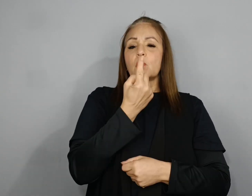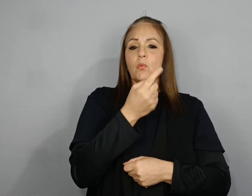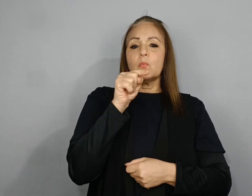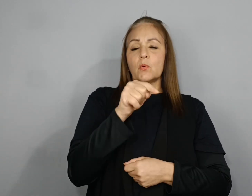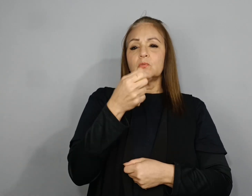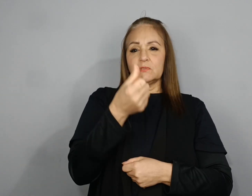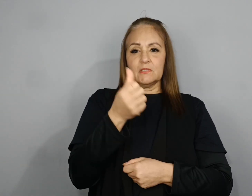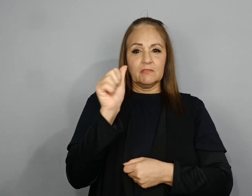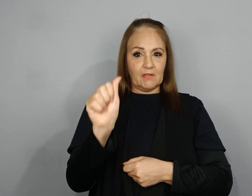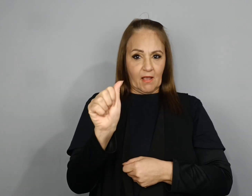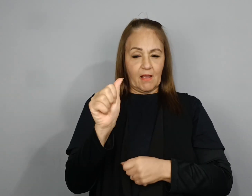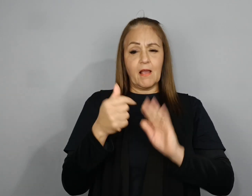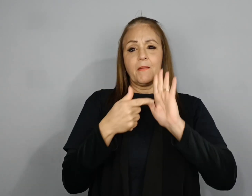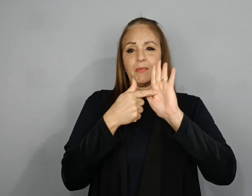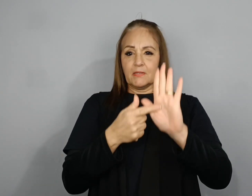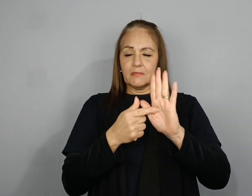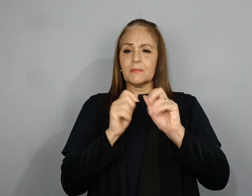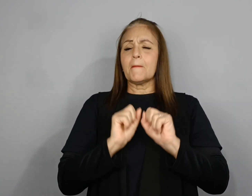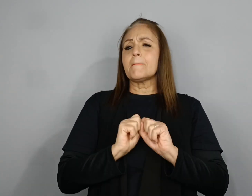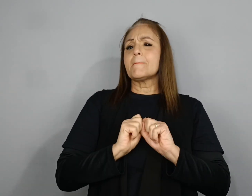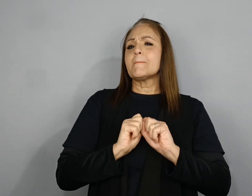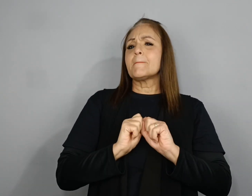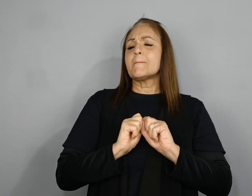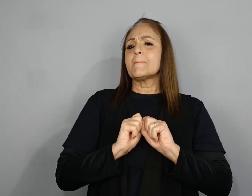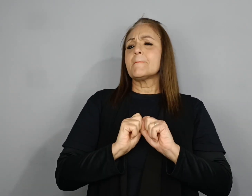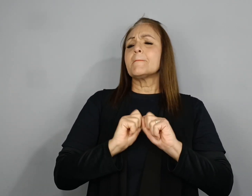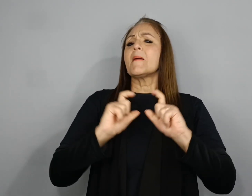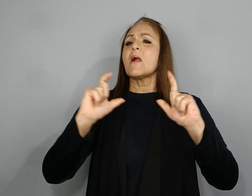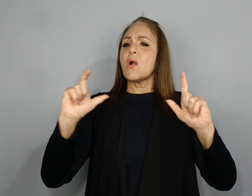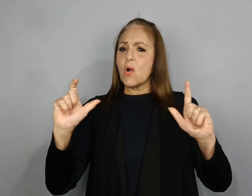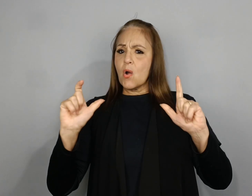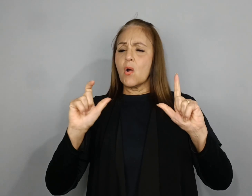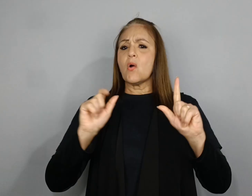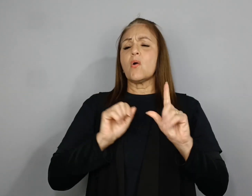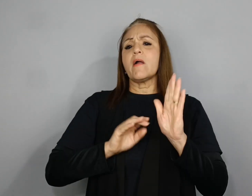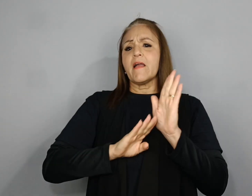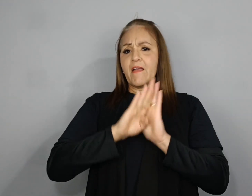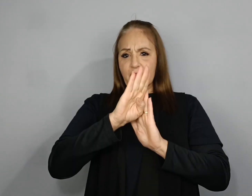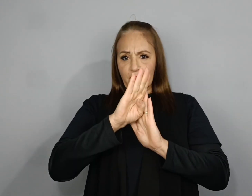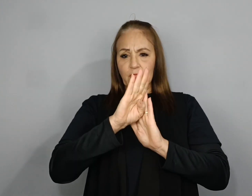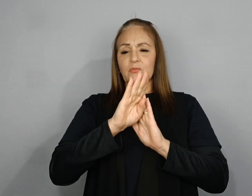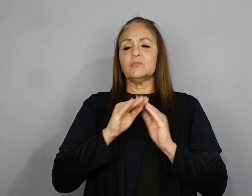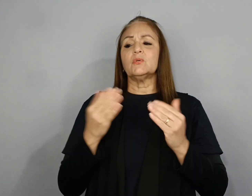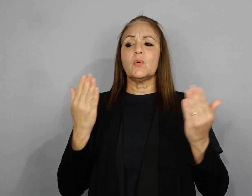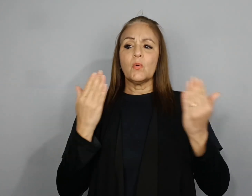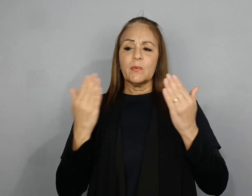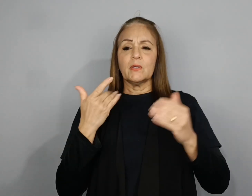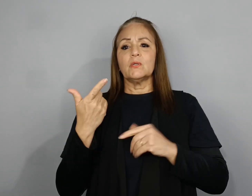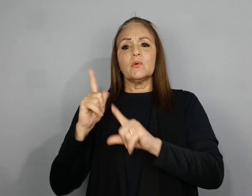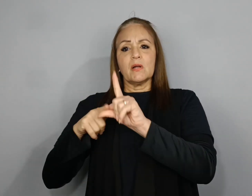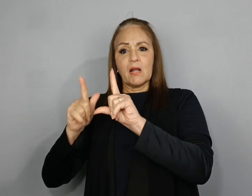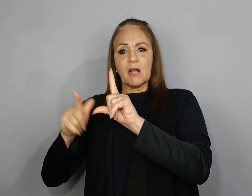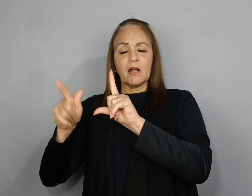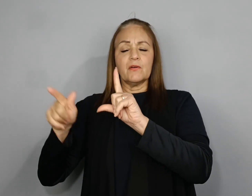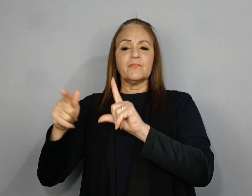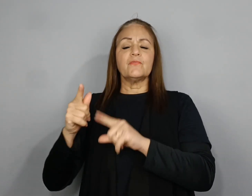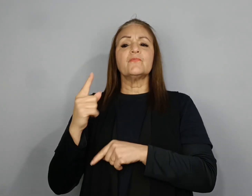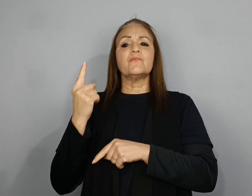aparentemente apresenta maior evolução do que o gráfico da figura 1.6b. No entanto, os